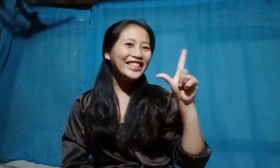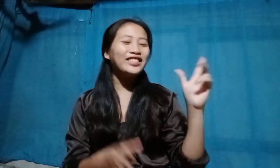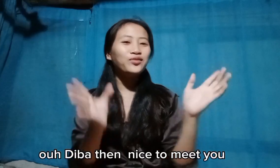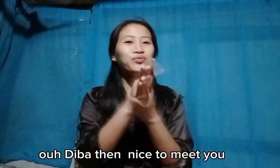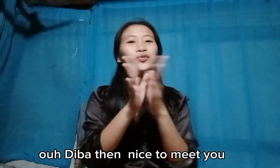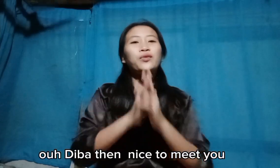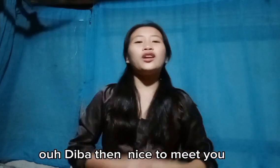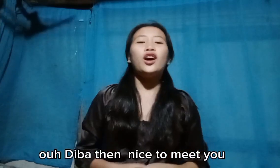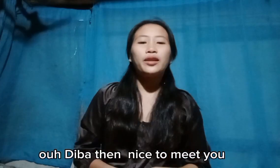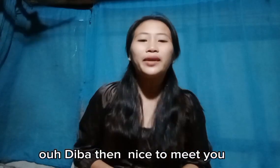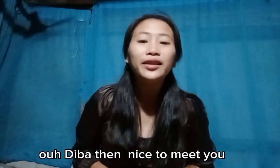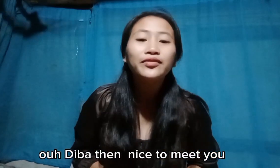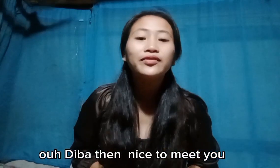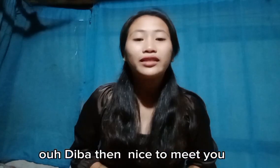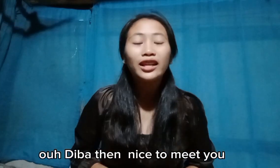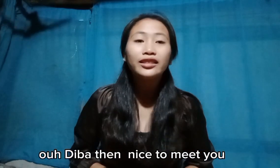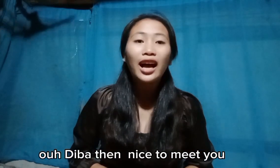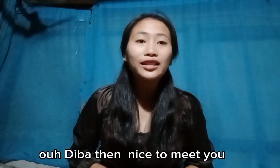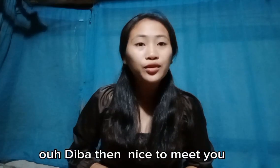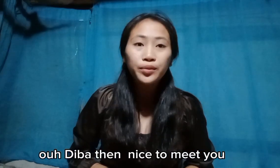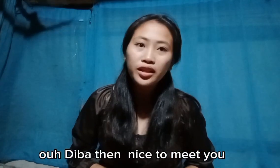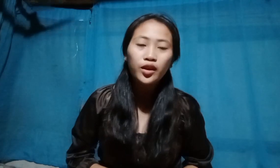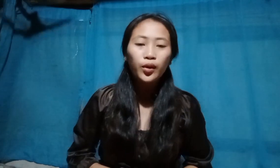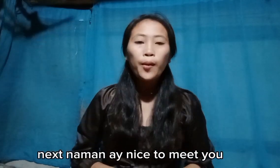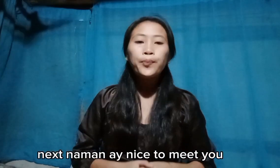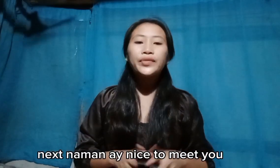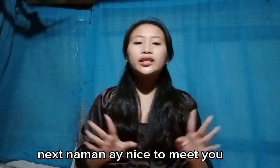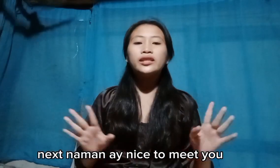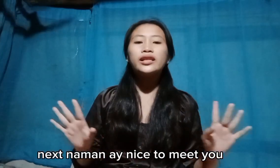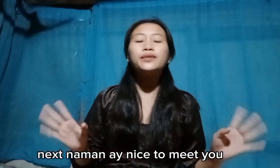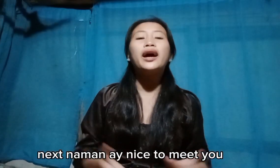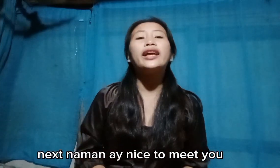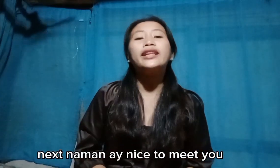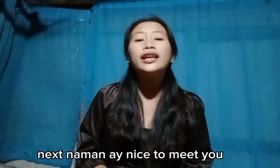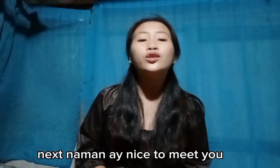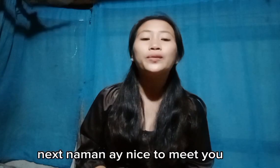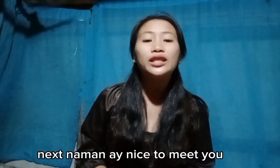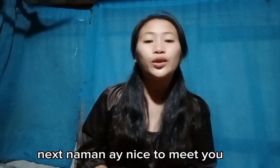Crystal. Diba? And nice to meet you. Next naman ay nice to meet you.